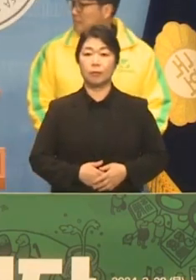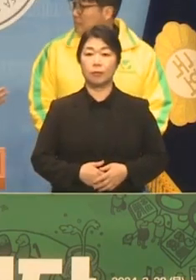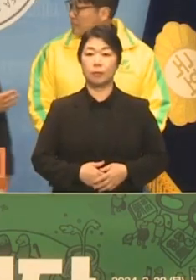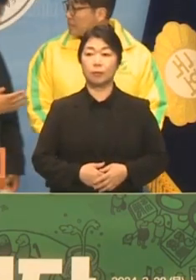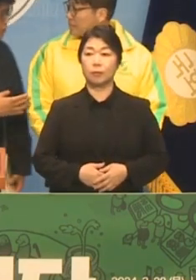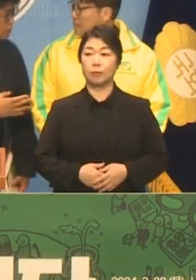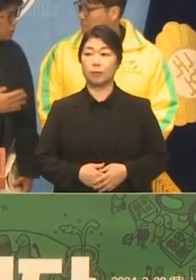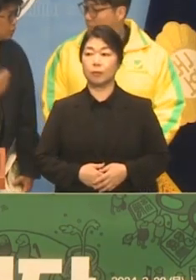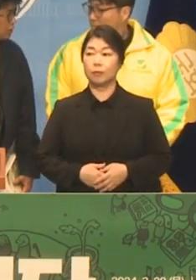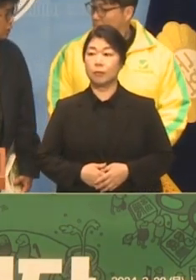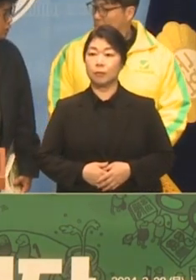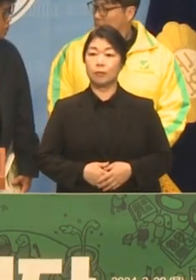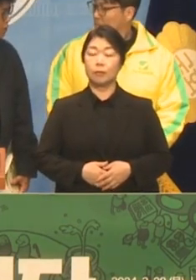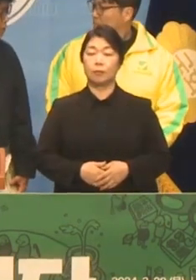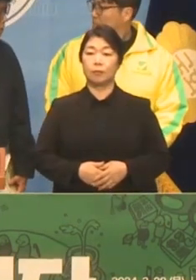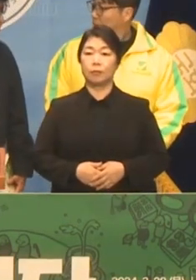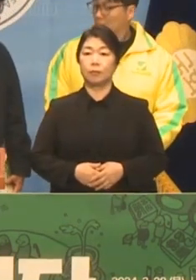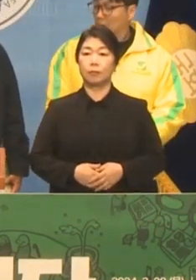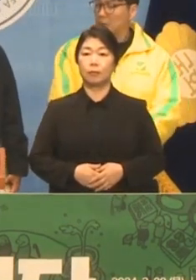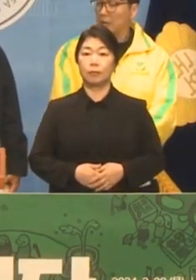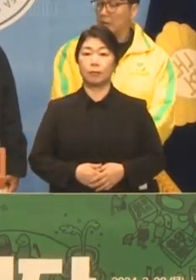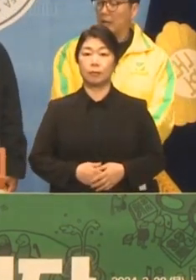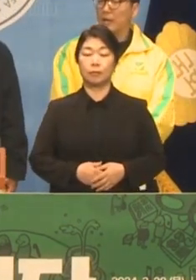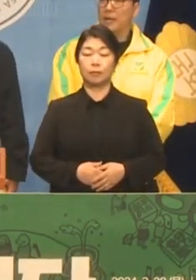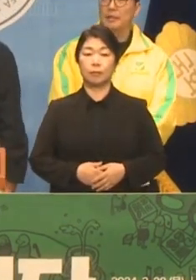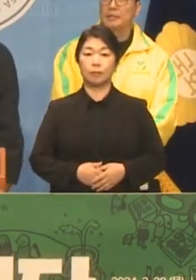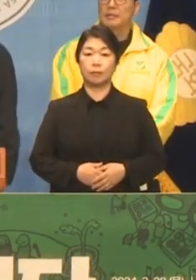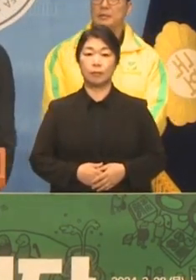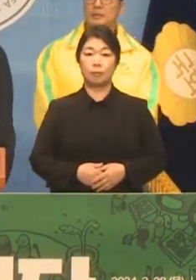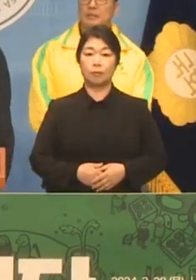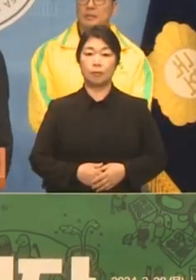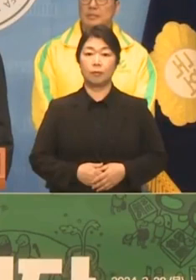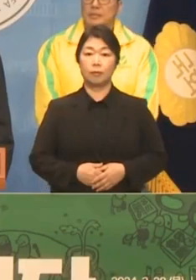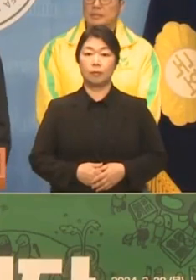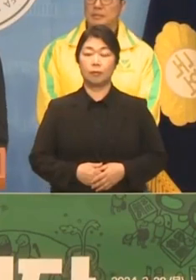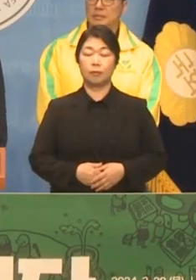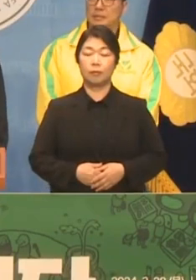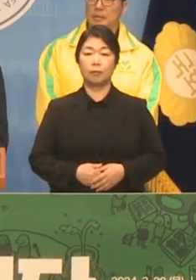두 바 그렇게